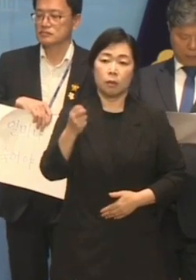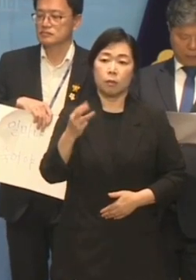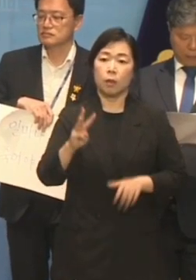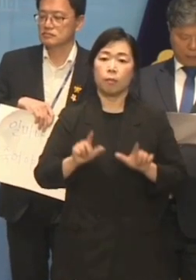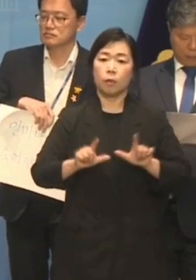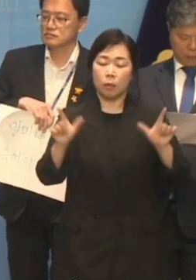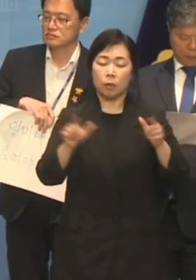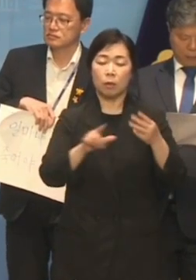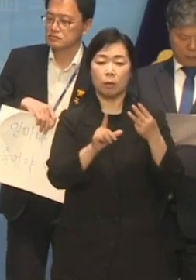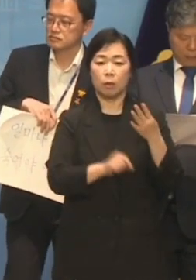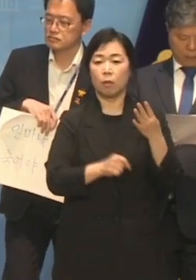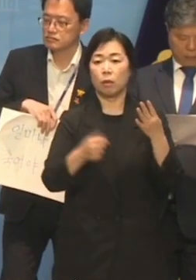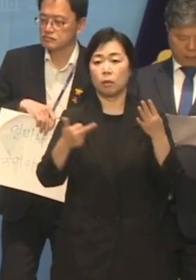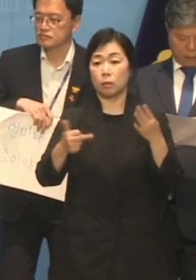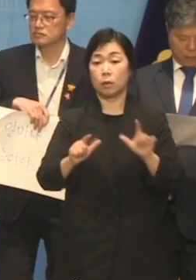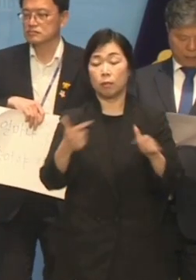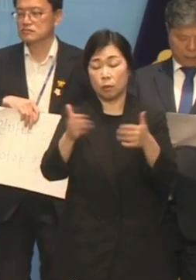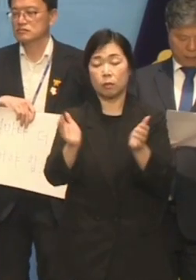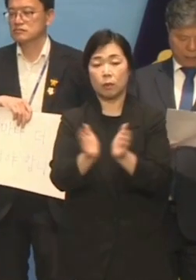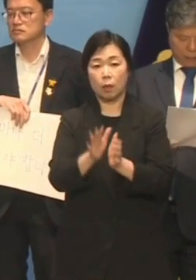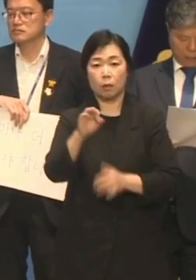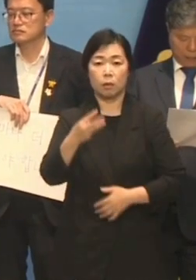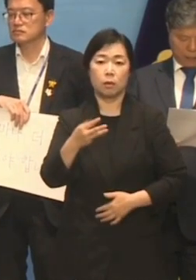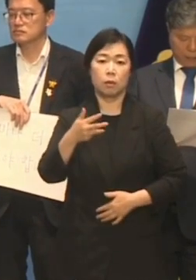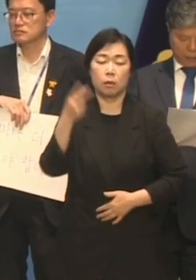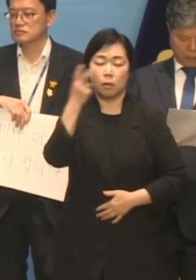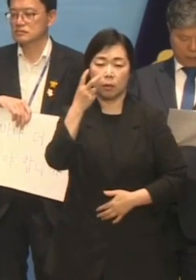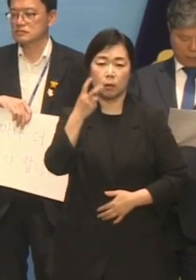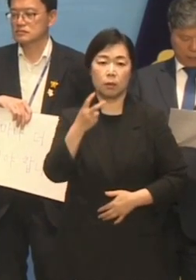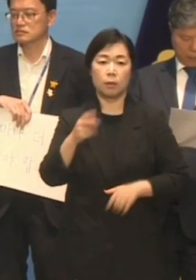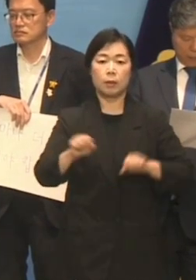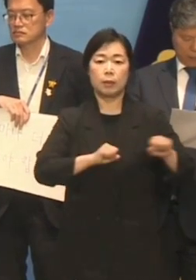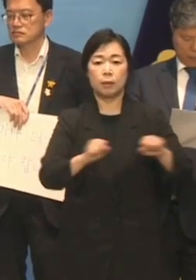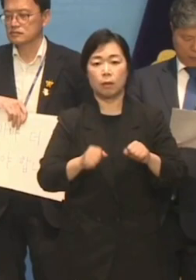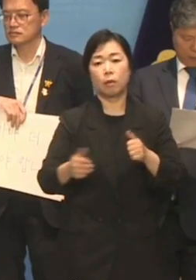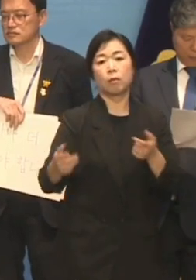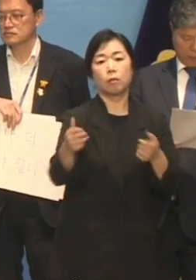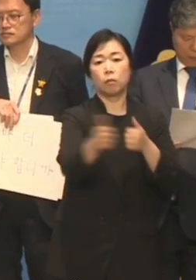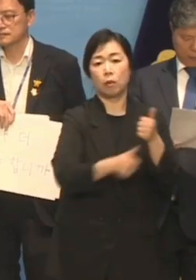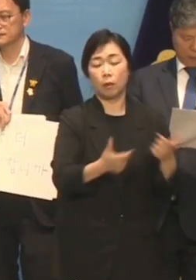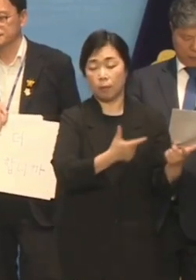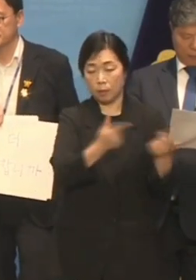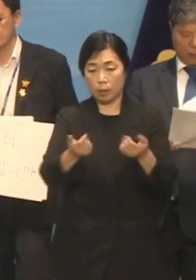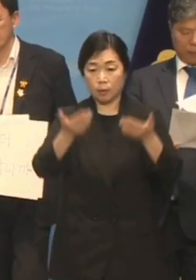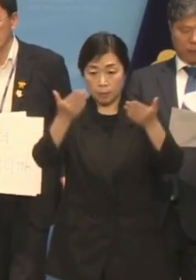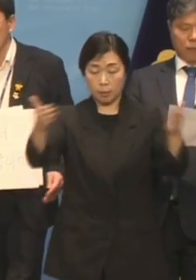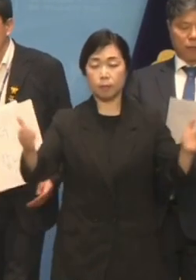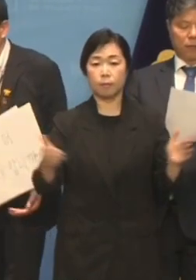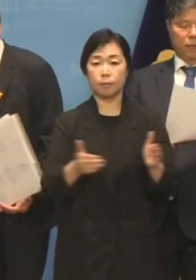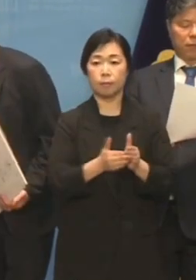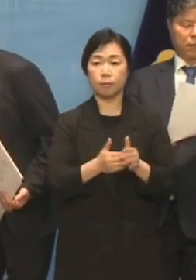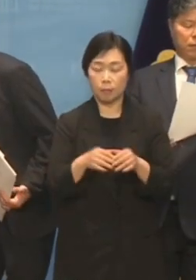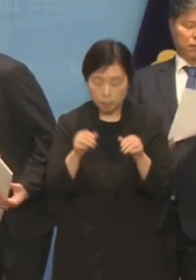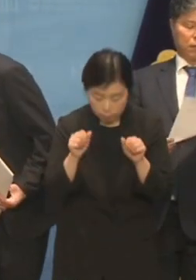2023년 4월 17일 더불어민주당 을 지키는 민생실천위원회 일동 고맙습니다.